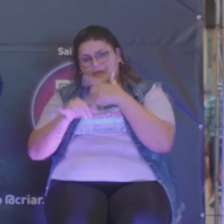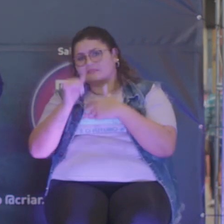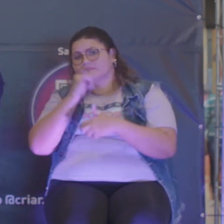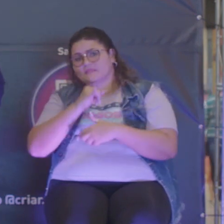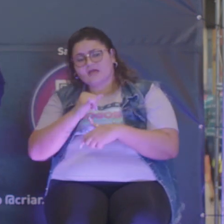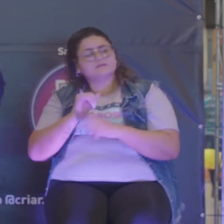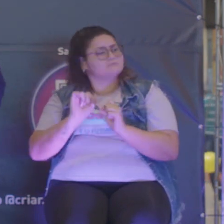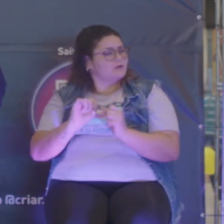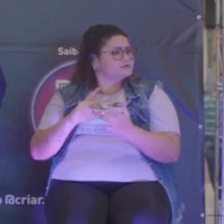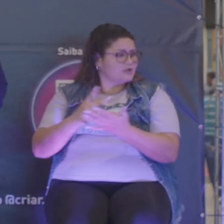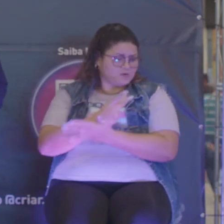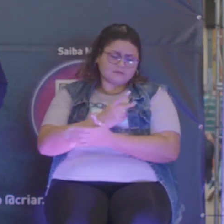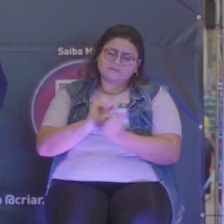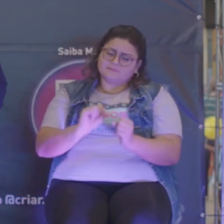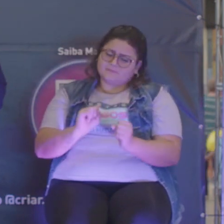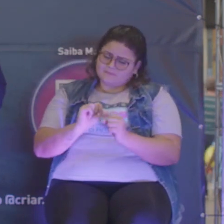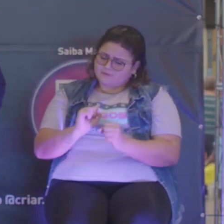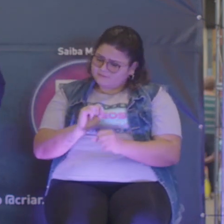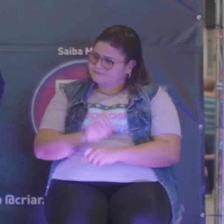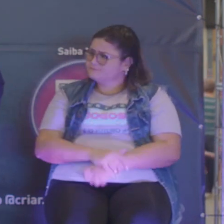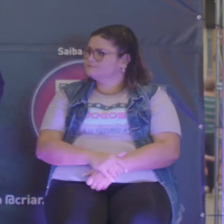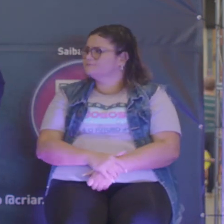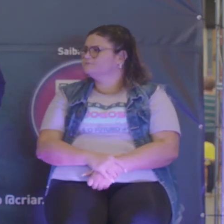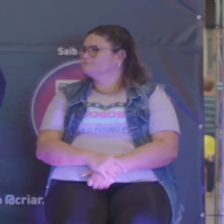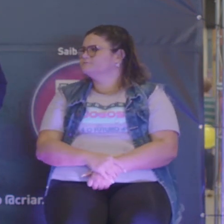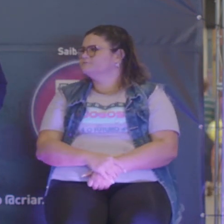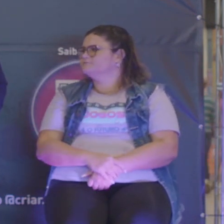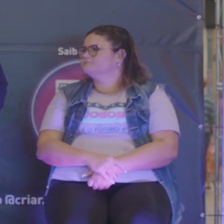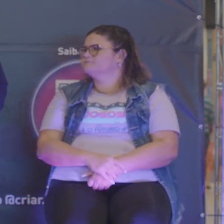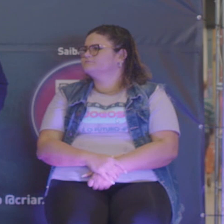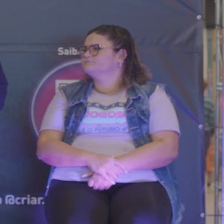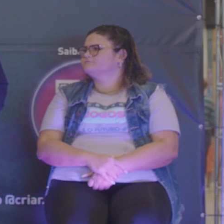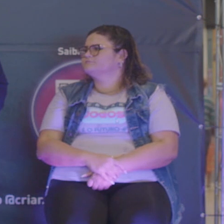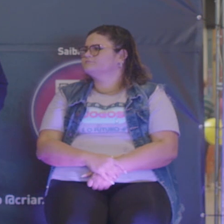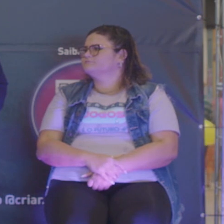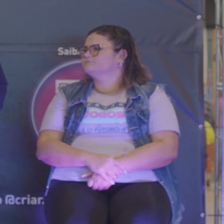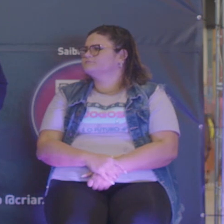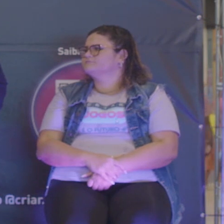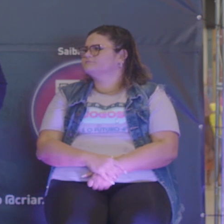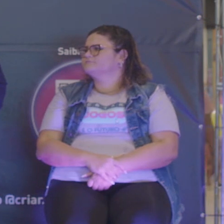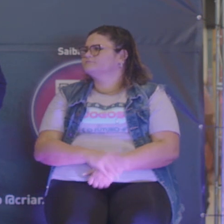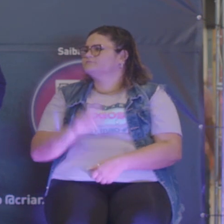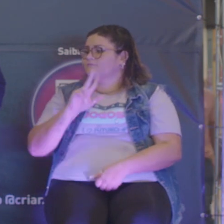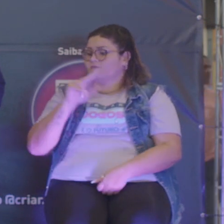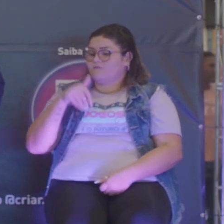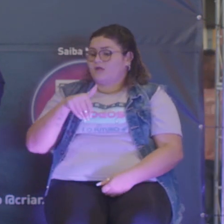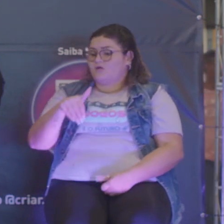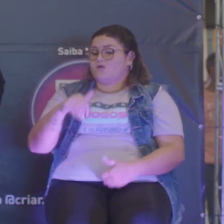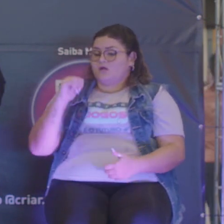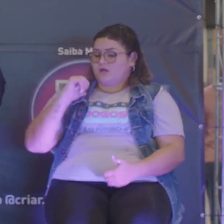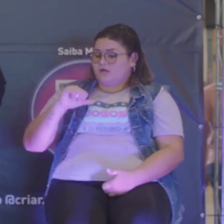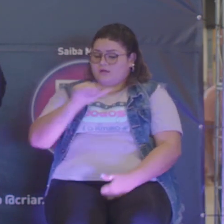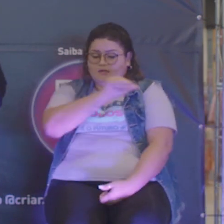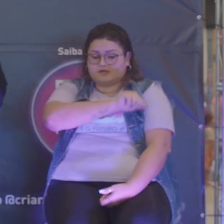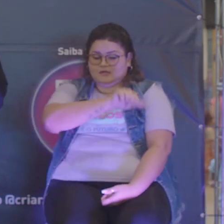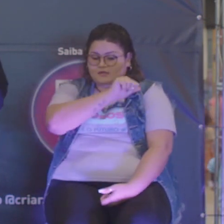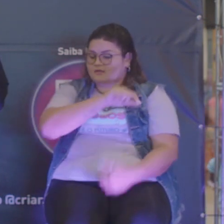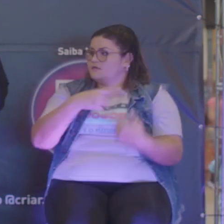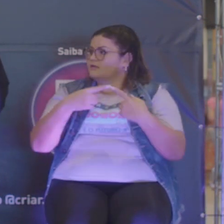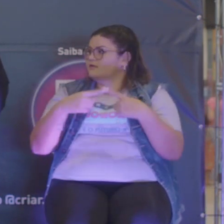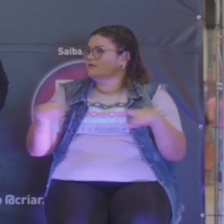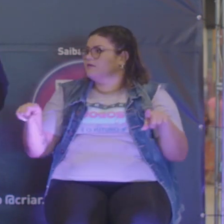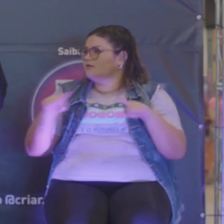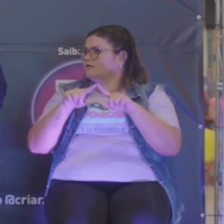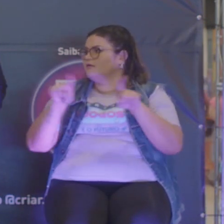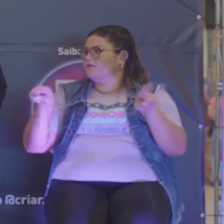Isso acontece. Uma coisa interessante que vai acontecer agora no Rio de Janeiro vai ser inaugurada a primeira arena